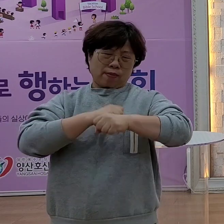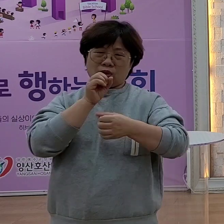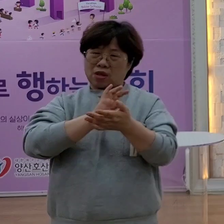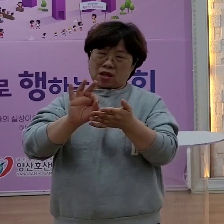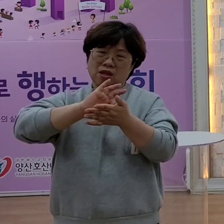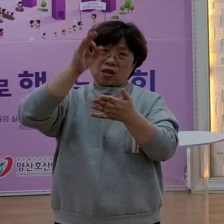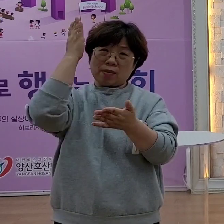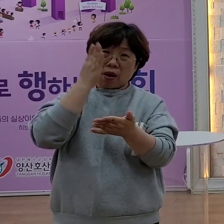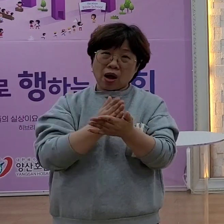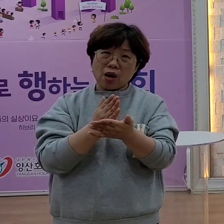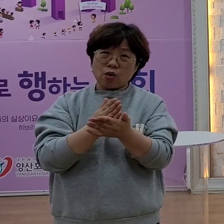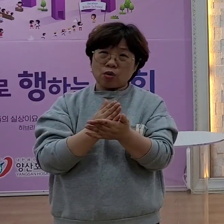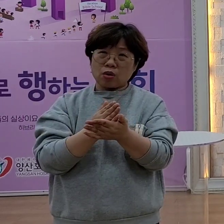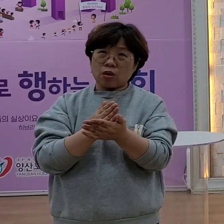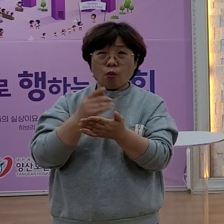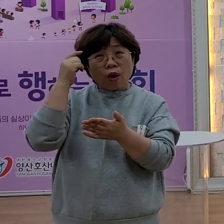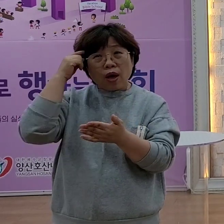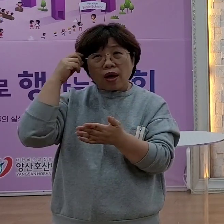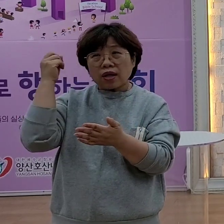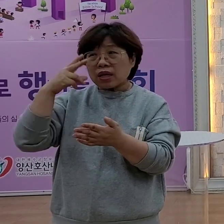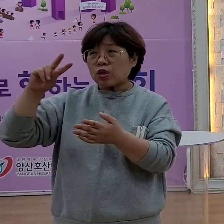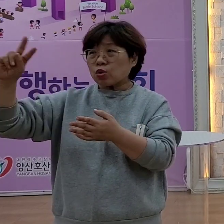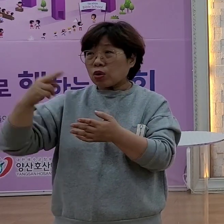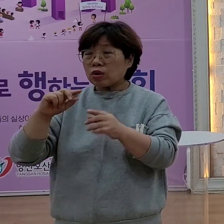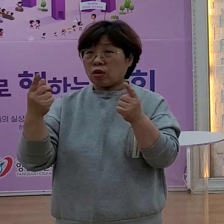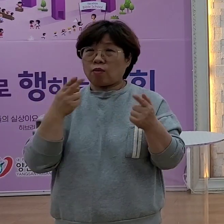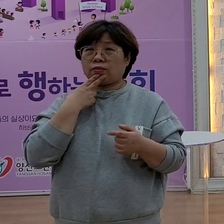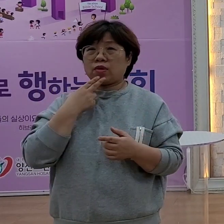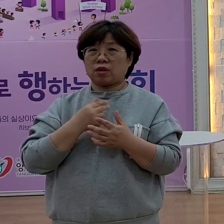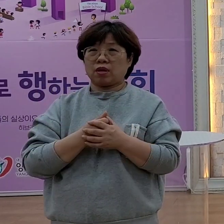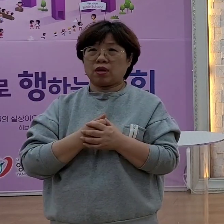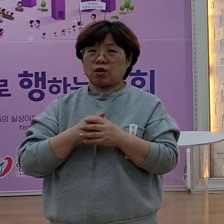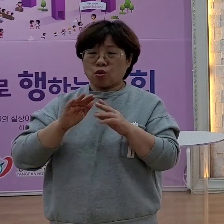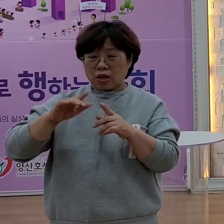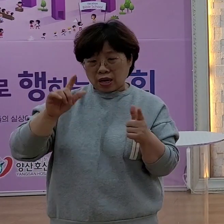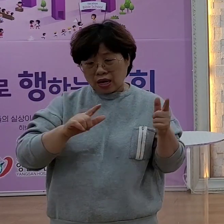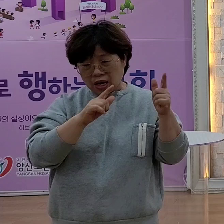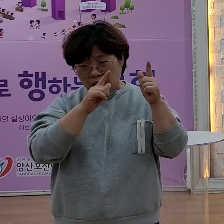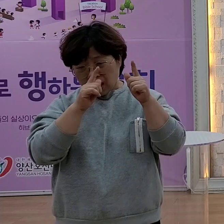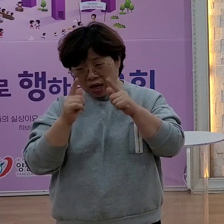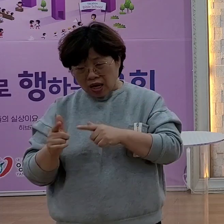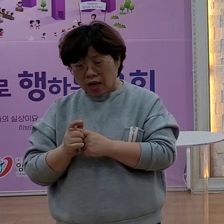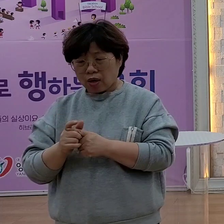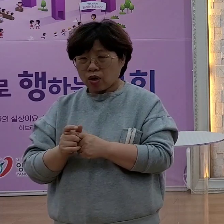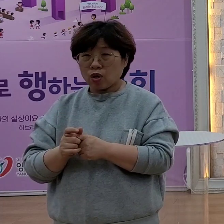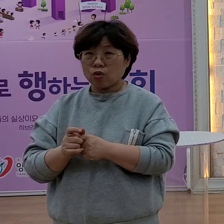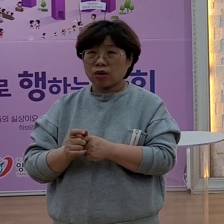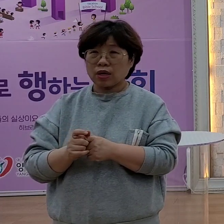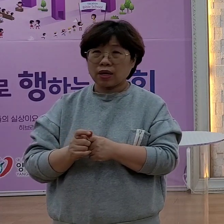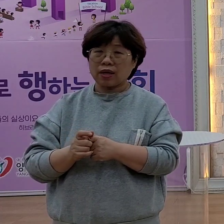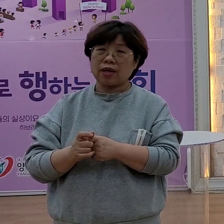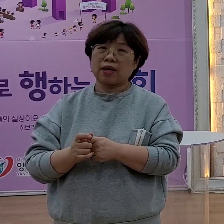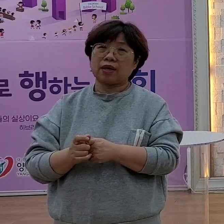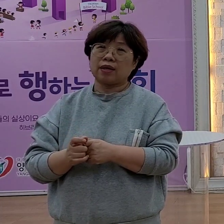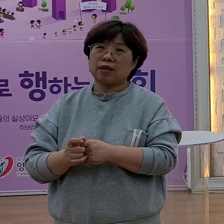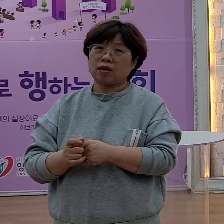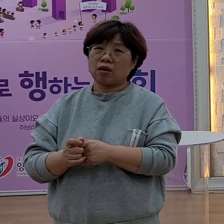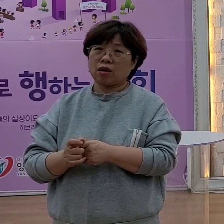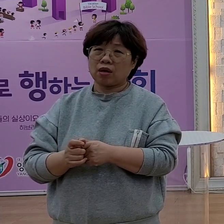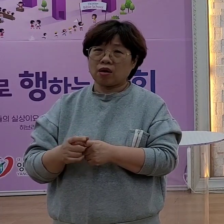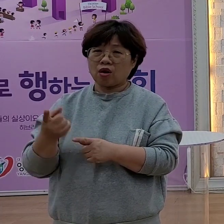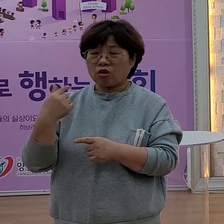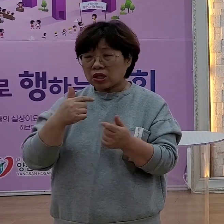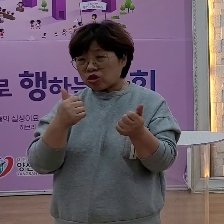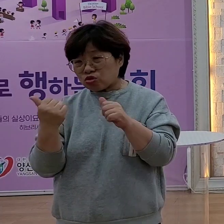말고 다시는 돌아오지 않습니다. 오늘 하루가 우리가 이렇게 살아가는 24시간이 내일 살아봤자 그게 의자가 되는 거예요.